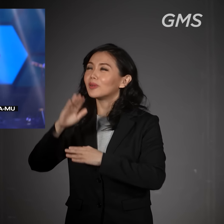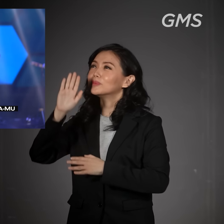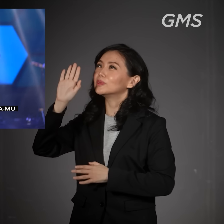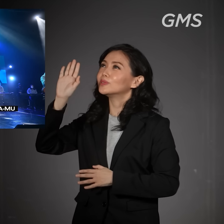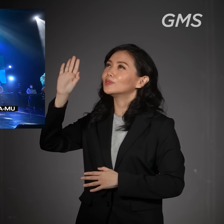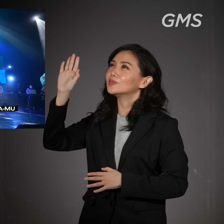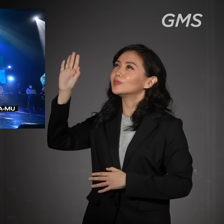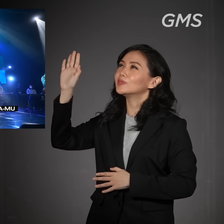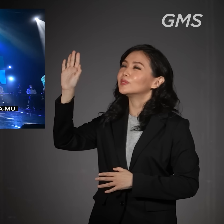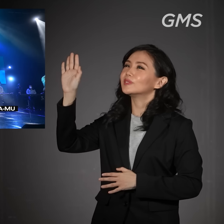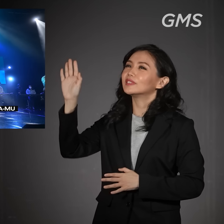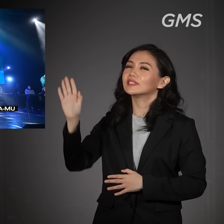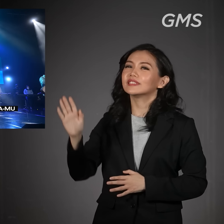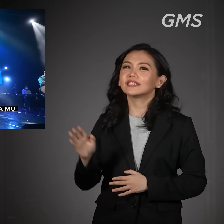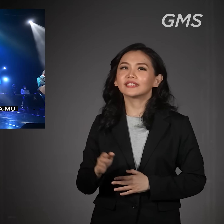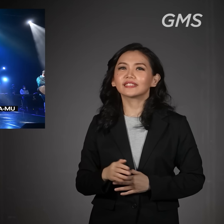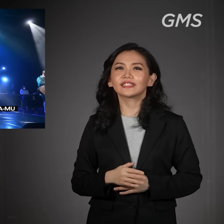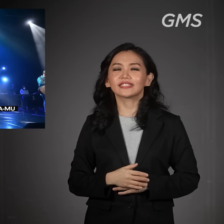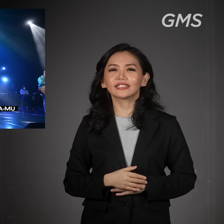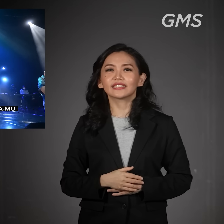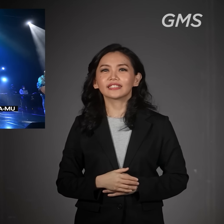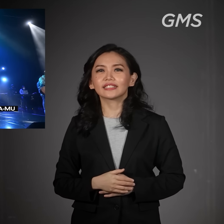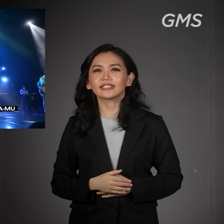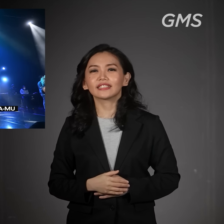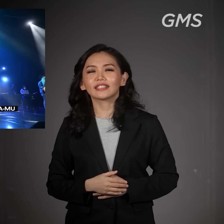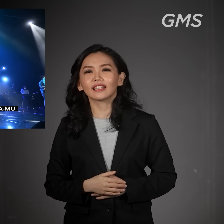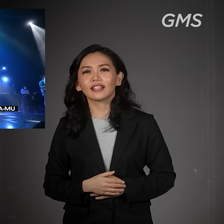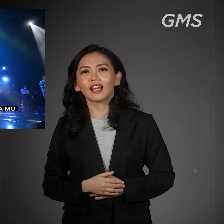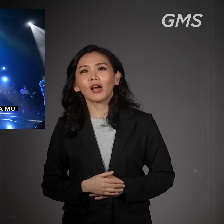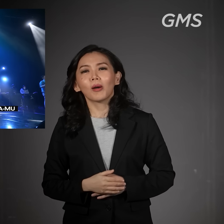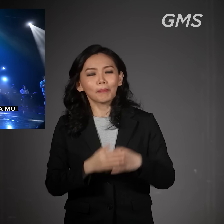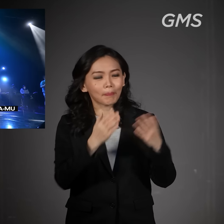padamu, bawaku dekat,